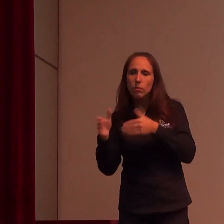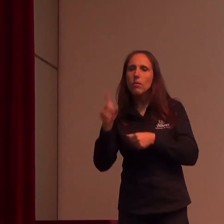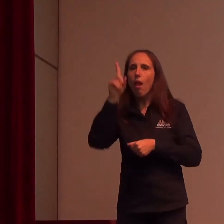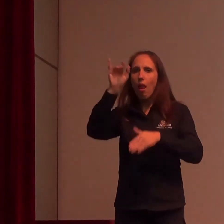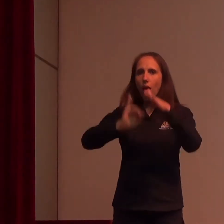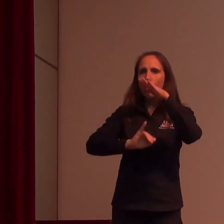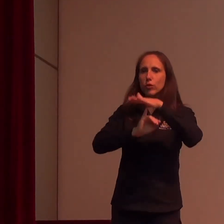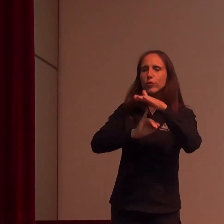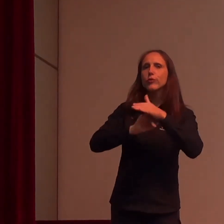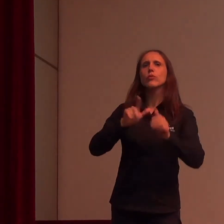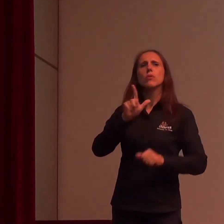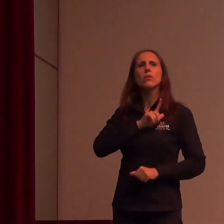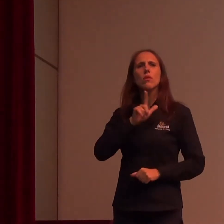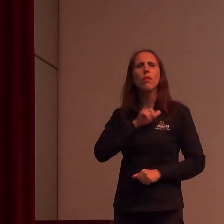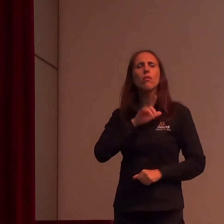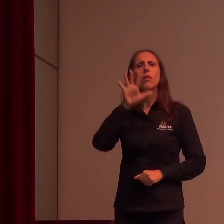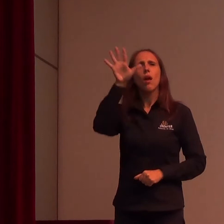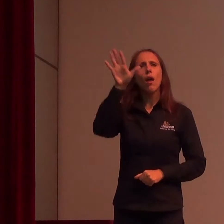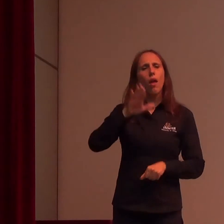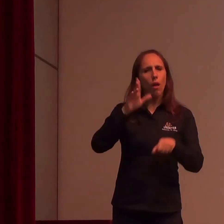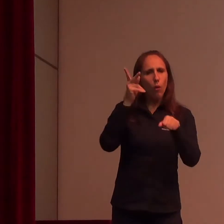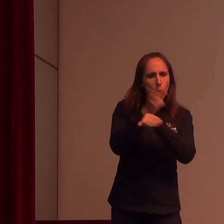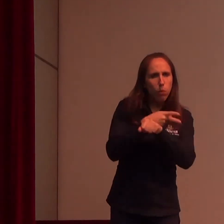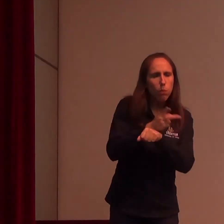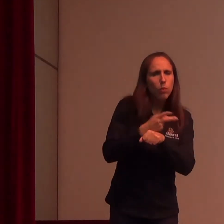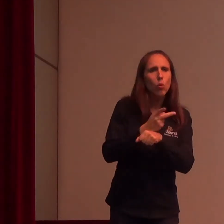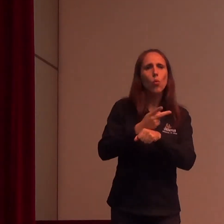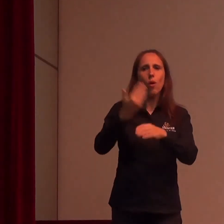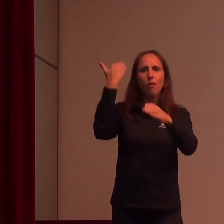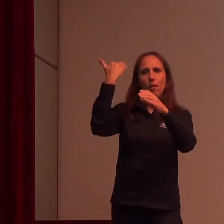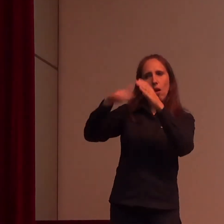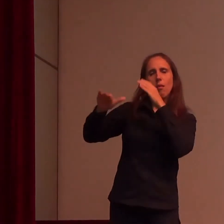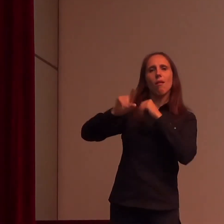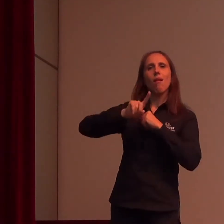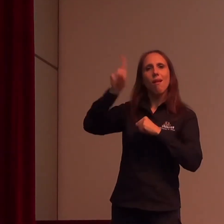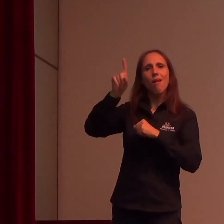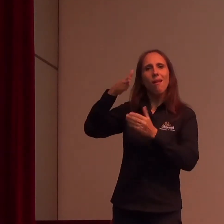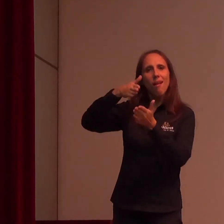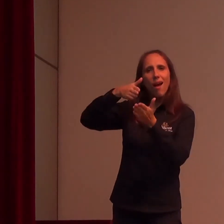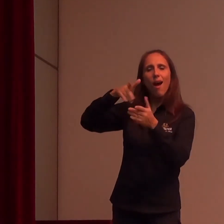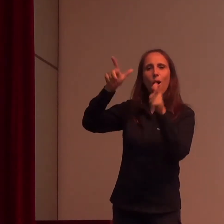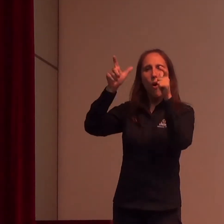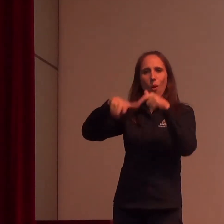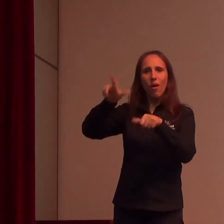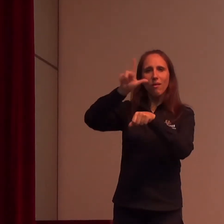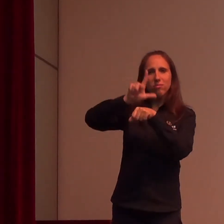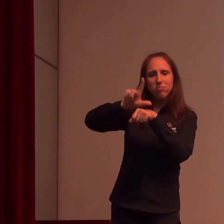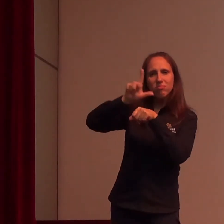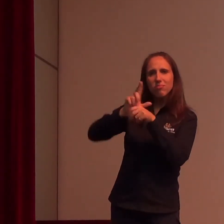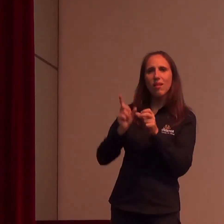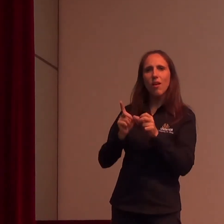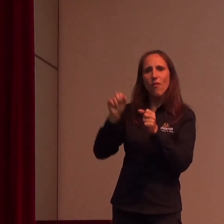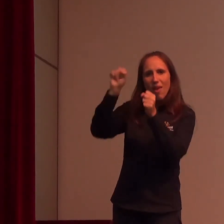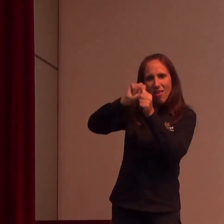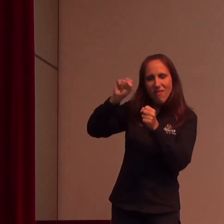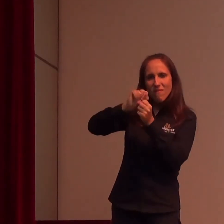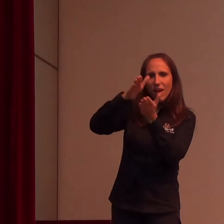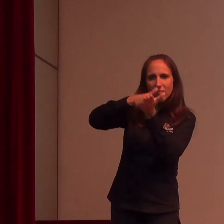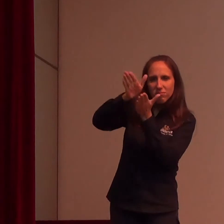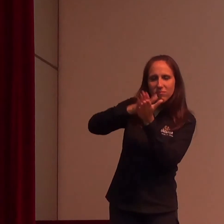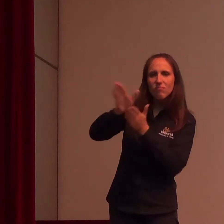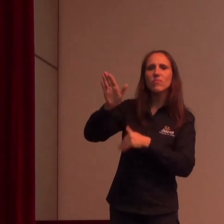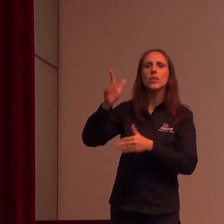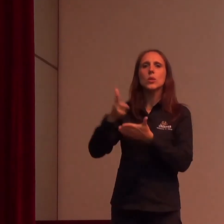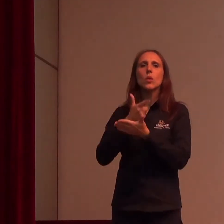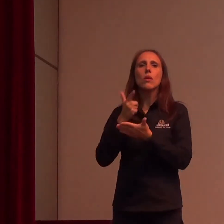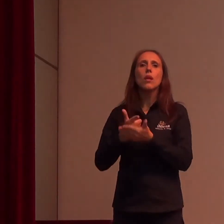vou achando lá a editora e tal, vamos escrever para a editora. Aí escreveu para a editora. Olha aqui, anexamos a nota